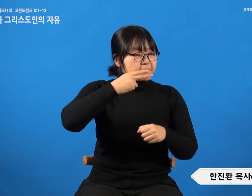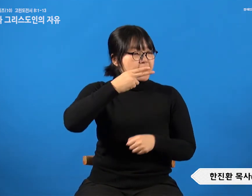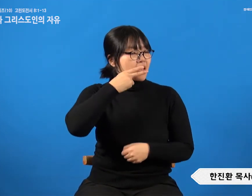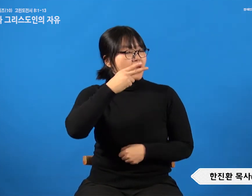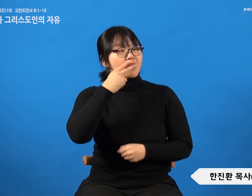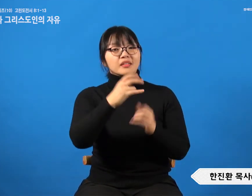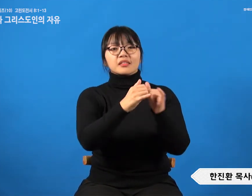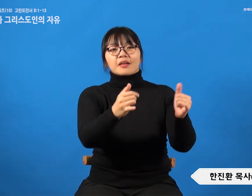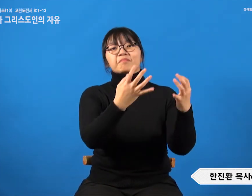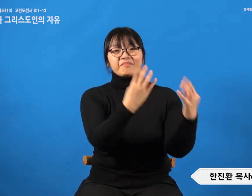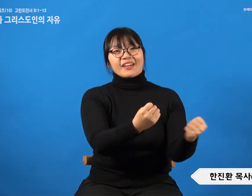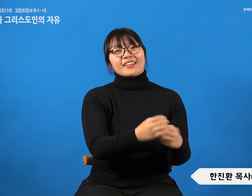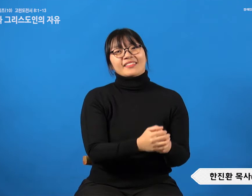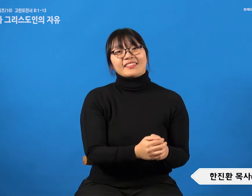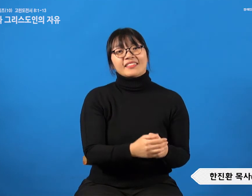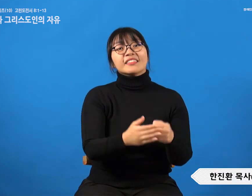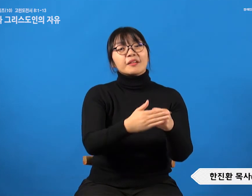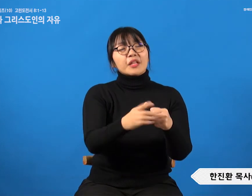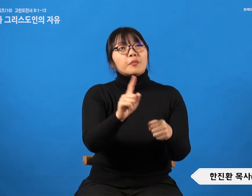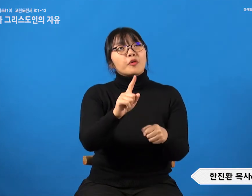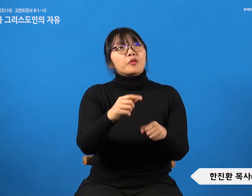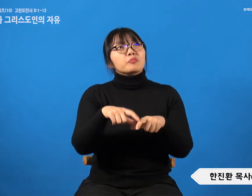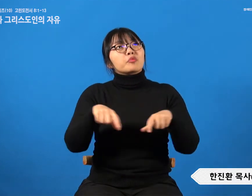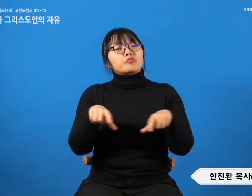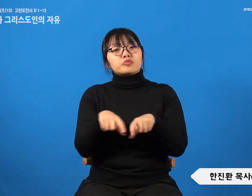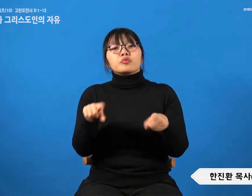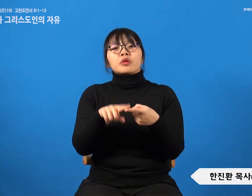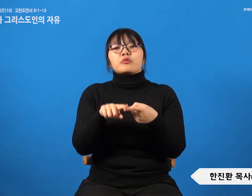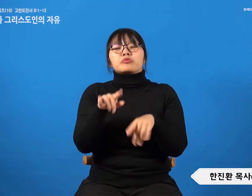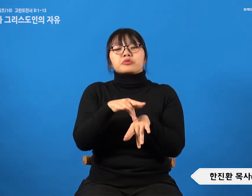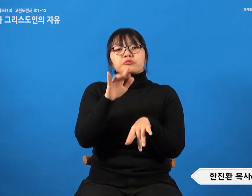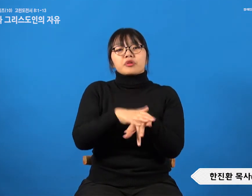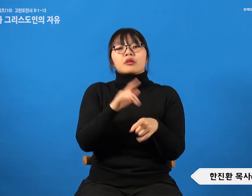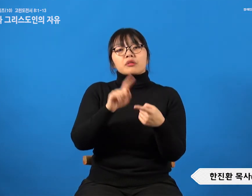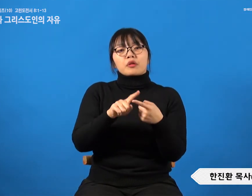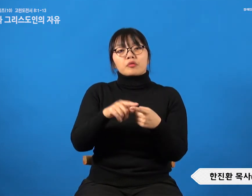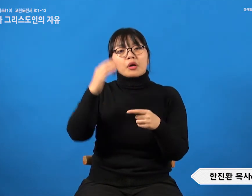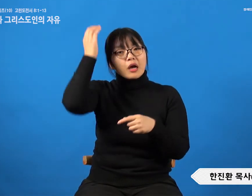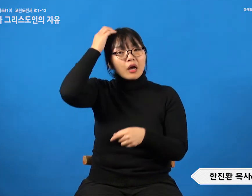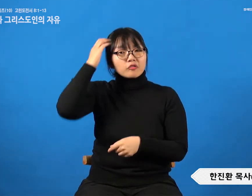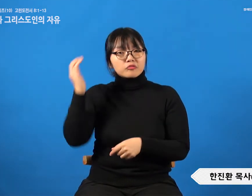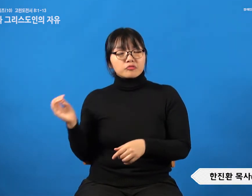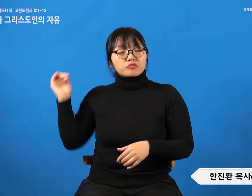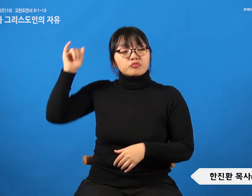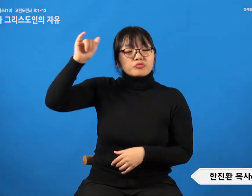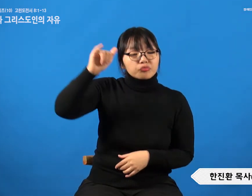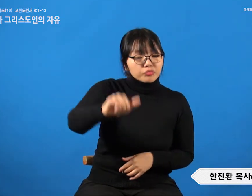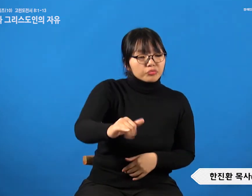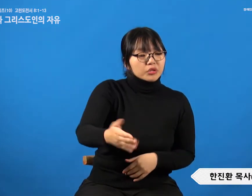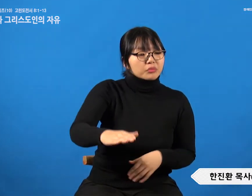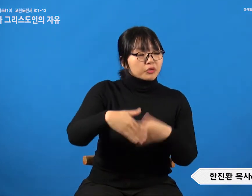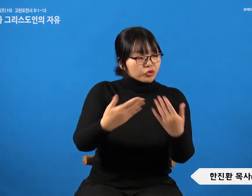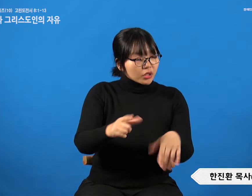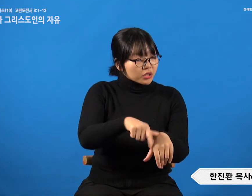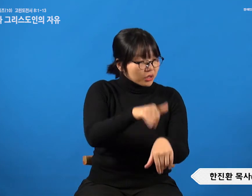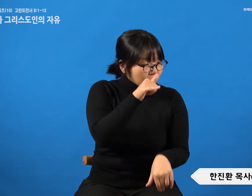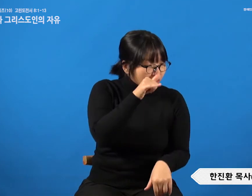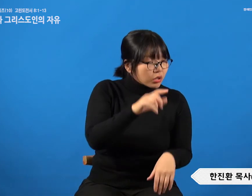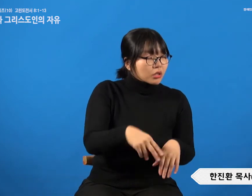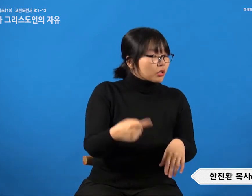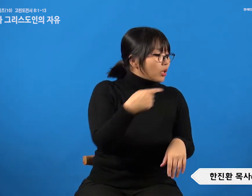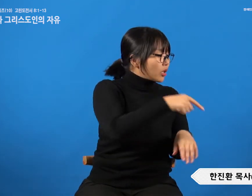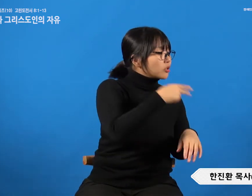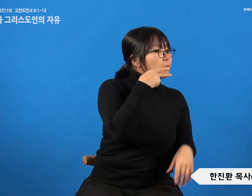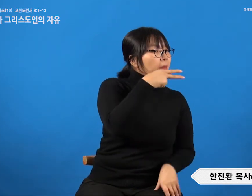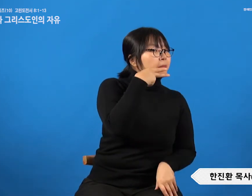권련을 피우지요. 그래서 자기들이 평소에 하는 습관대로 이 한국에 와서도 담배를 피운 것입니다. 그런데